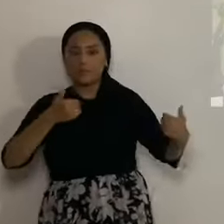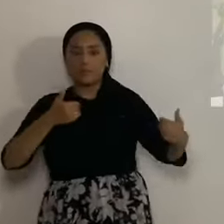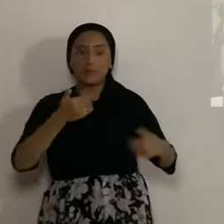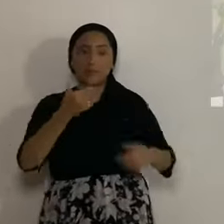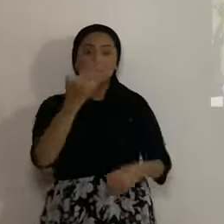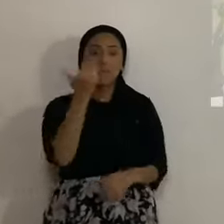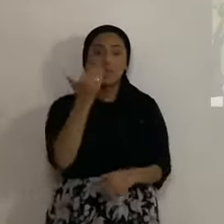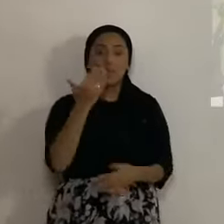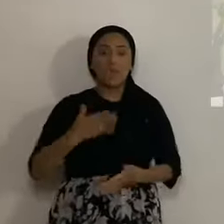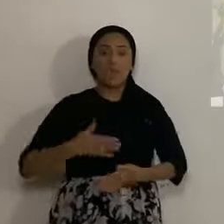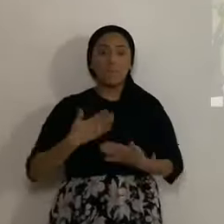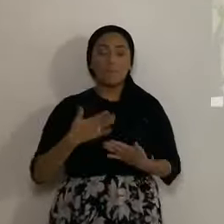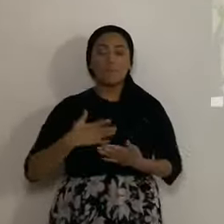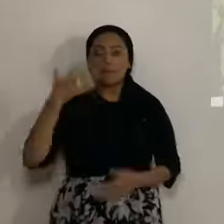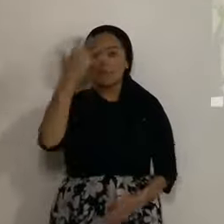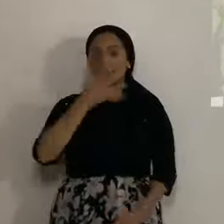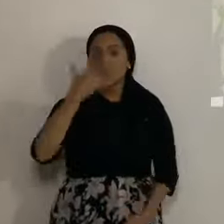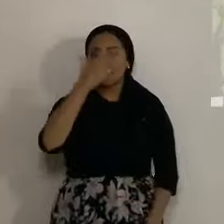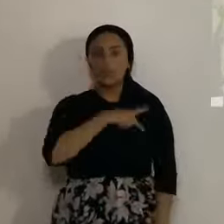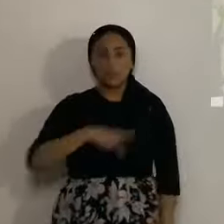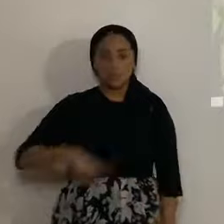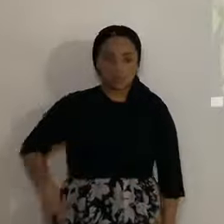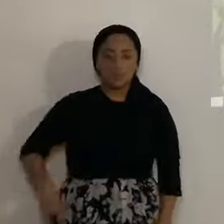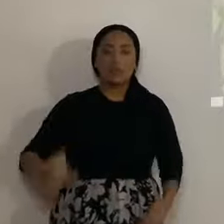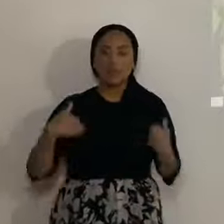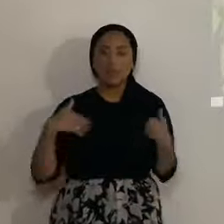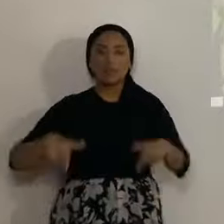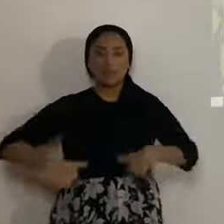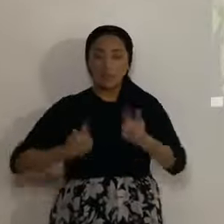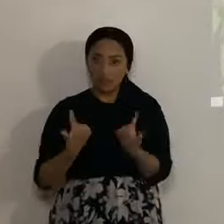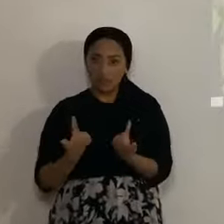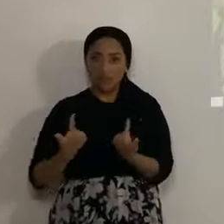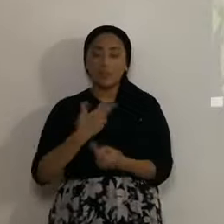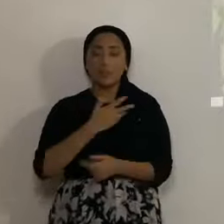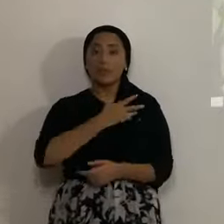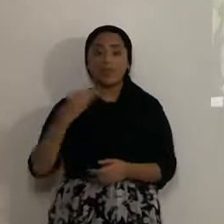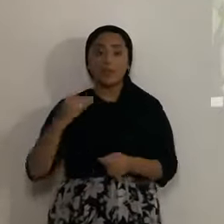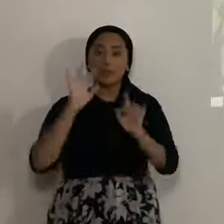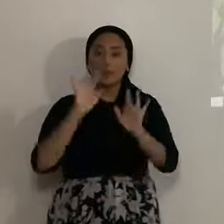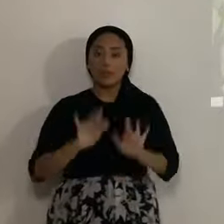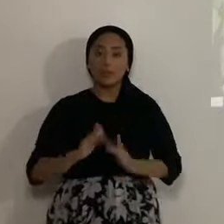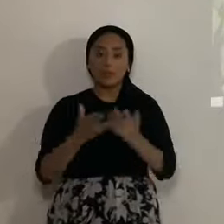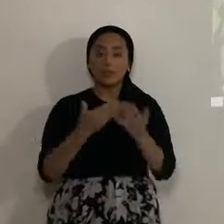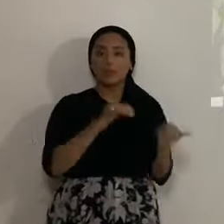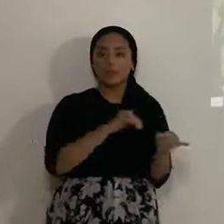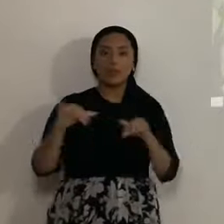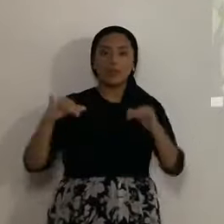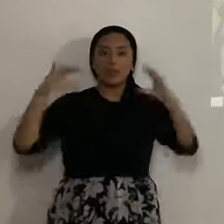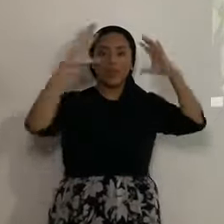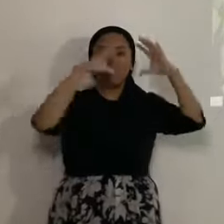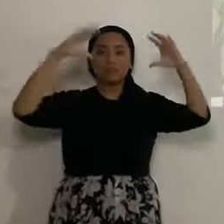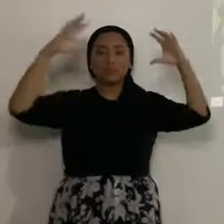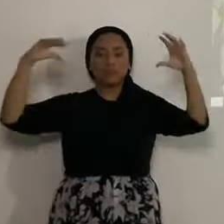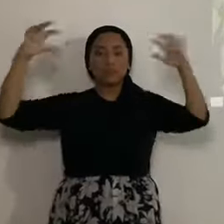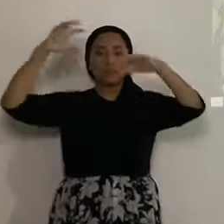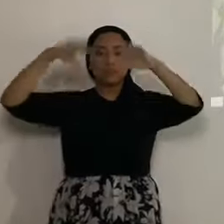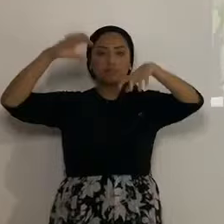en la alegría del rostro del rey está la vida y su benevolencia es como nube de lluvia